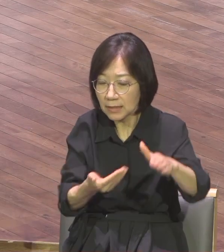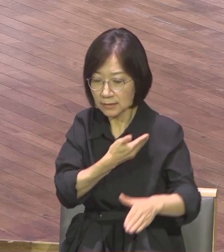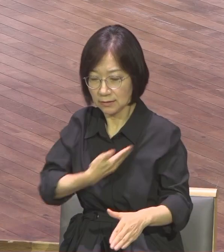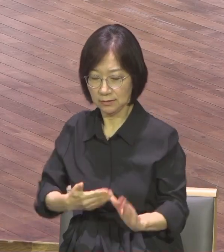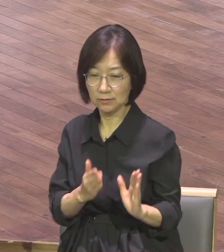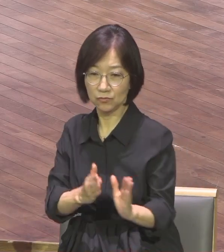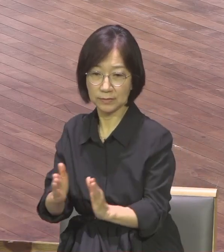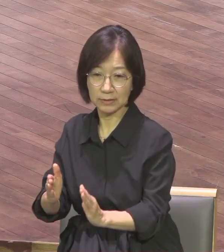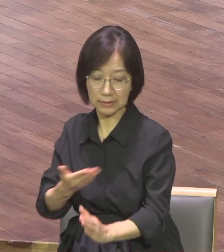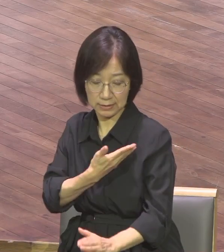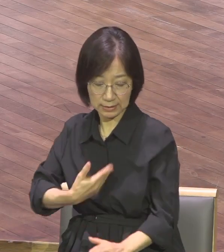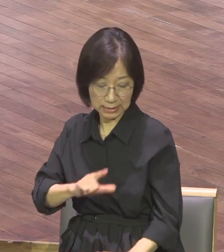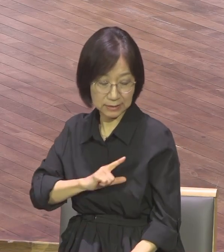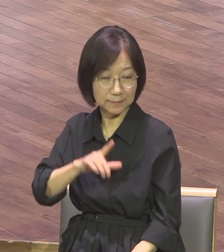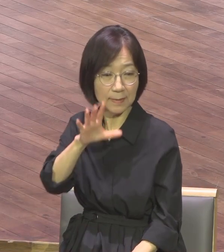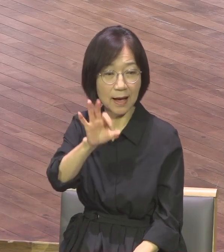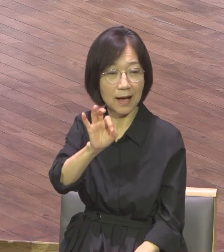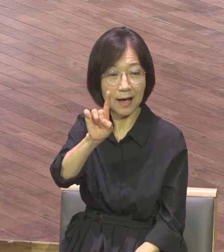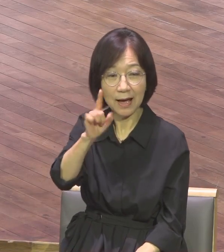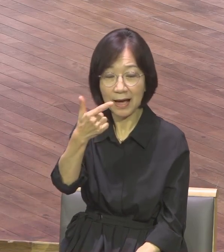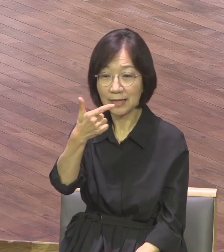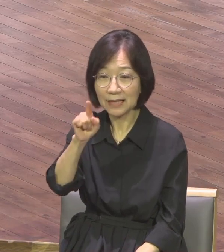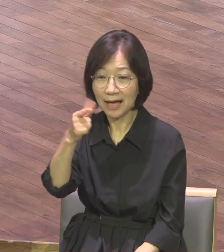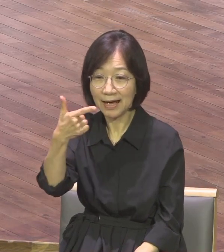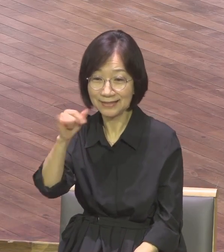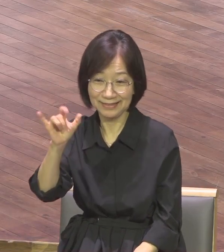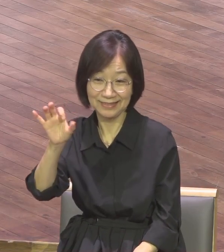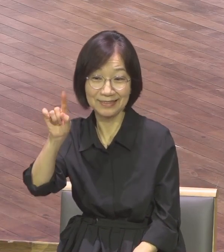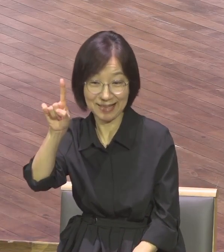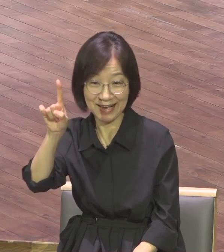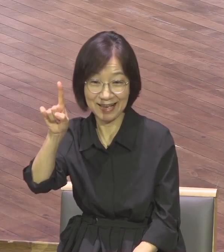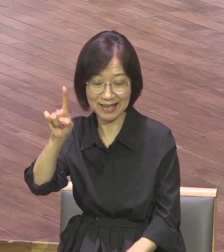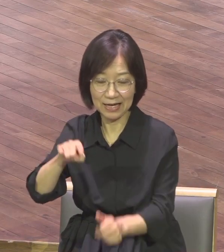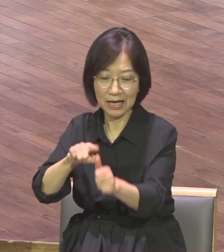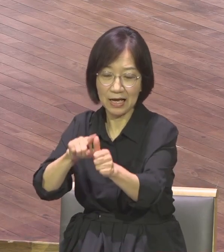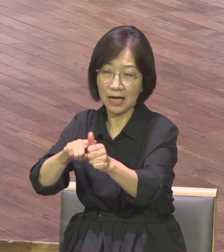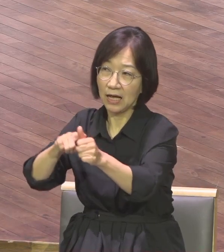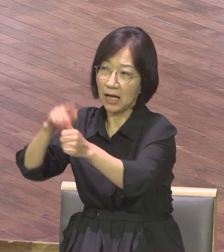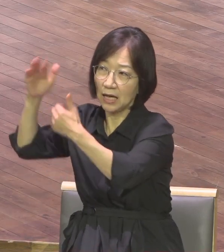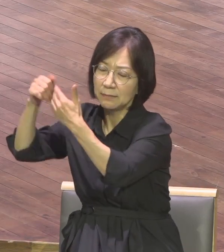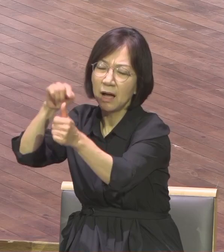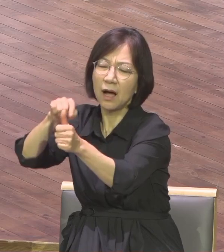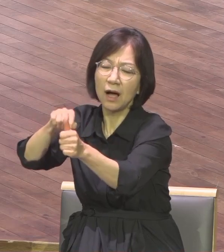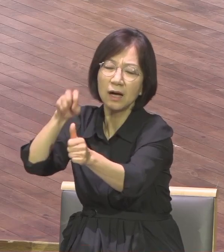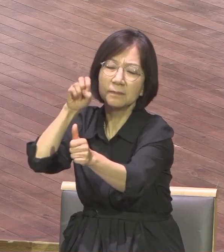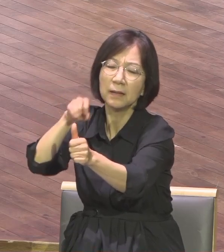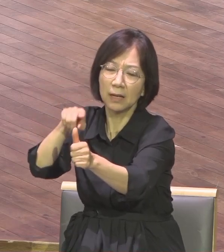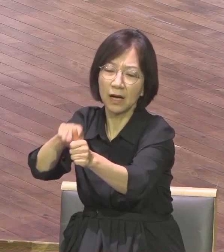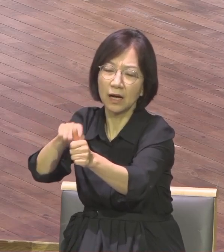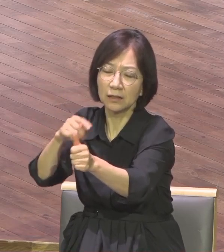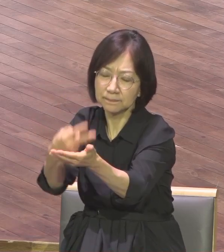준비하셨습니다. 본문 6절을 보면 아나니아에게 이 사실 알려주셨습니다. 너는 일어나